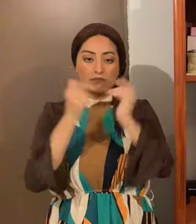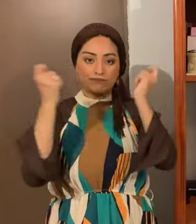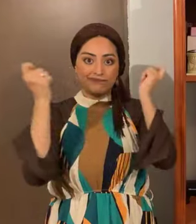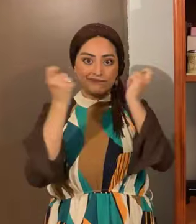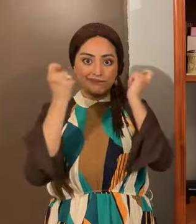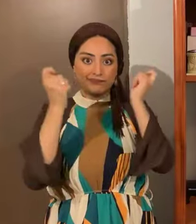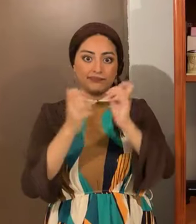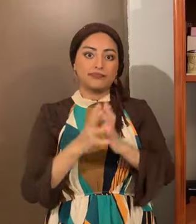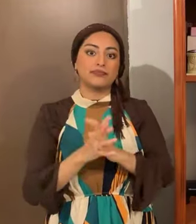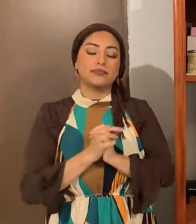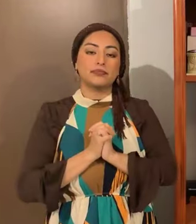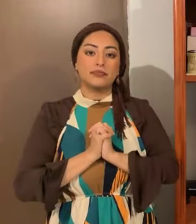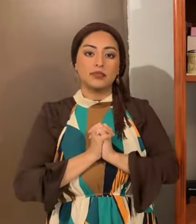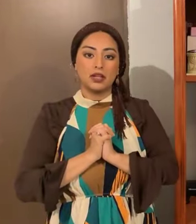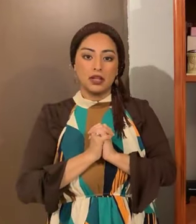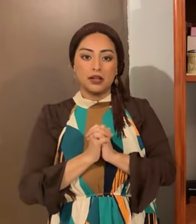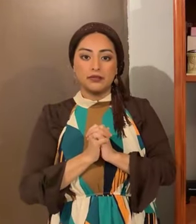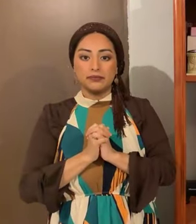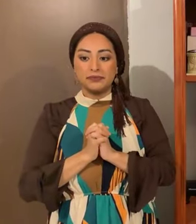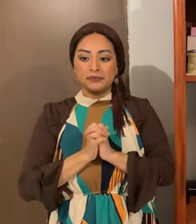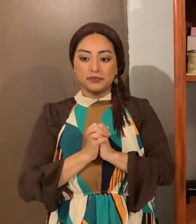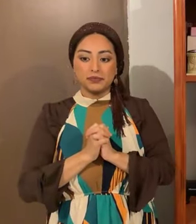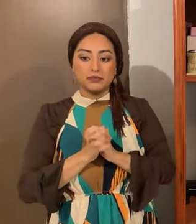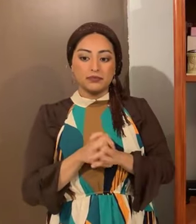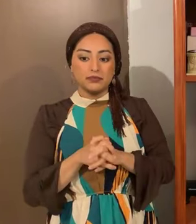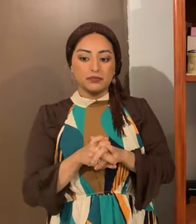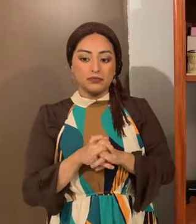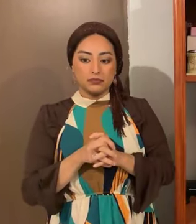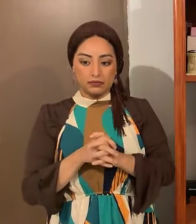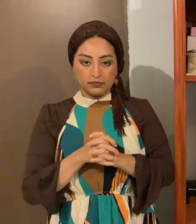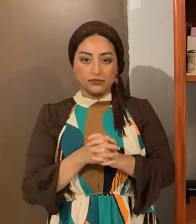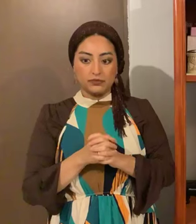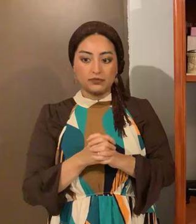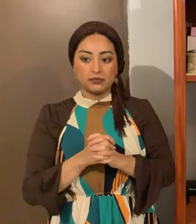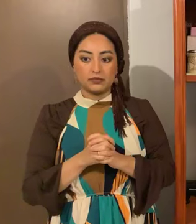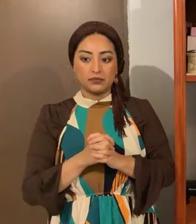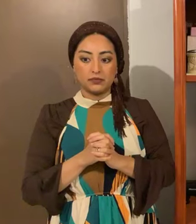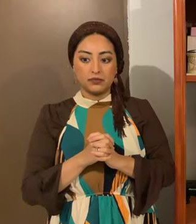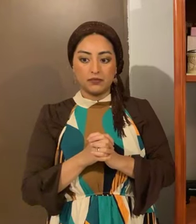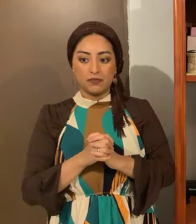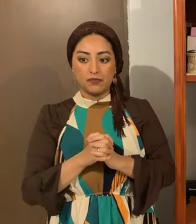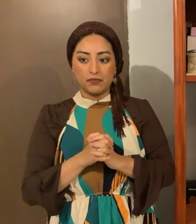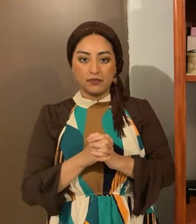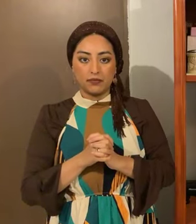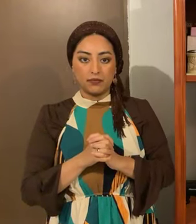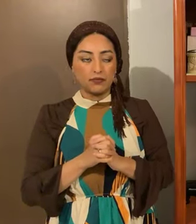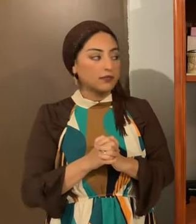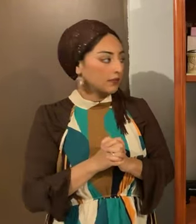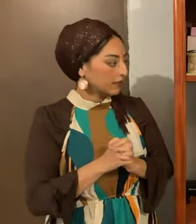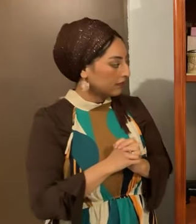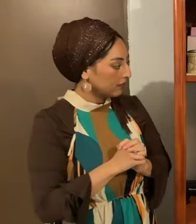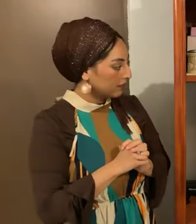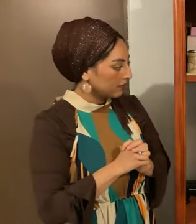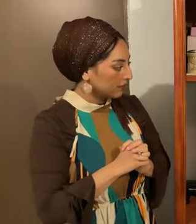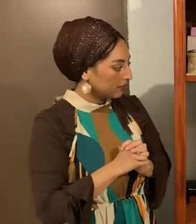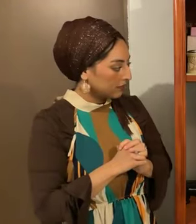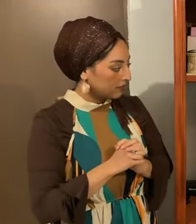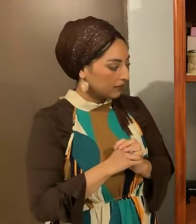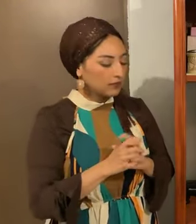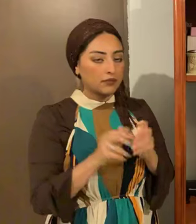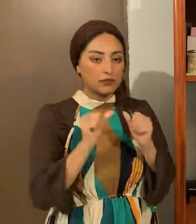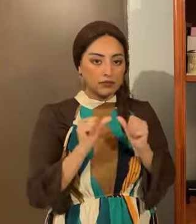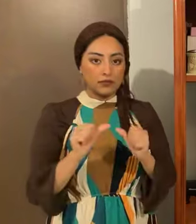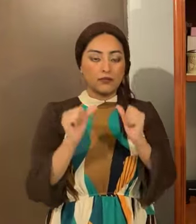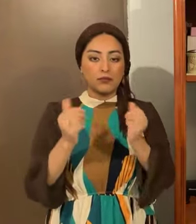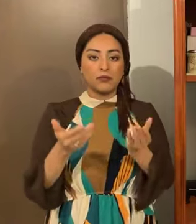festejemos, amados. Todos lo festejemos. Muy bien, perfecto. Muy bien. Bueno, les